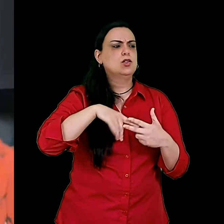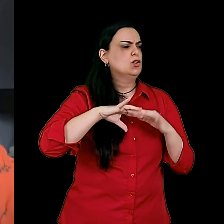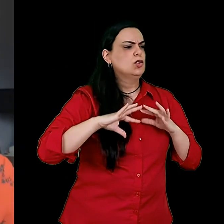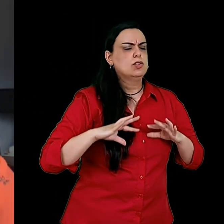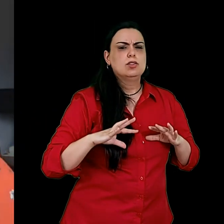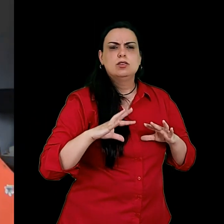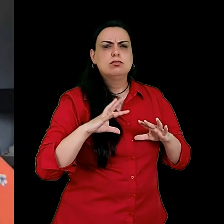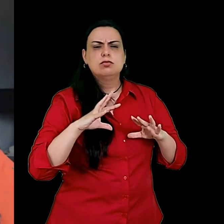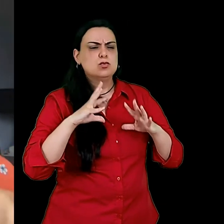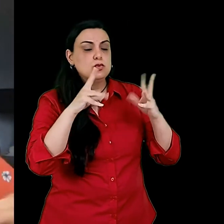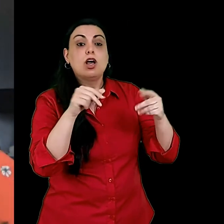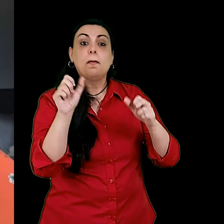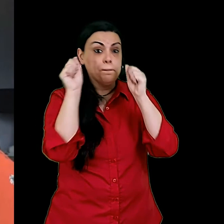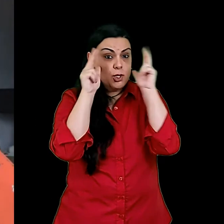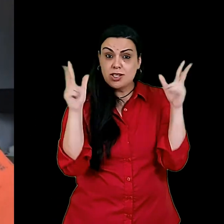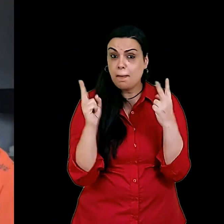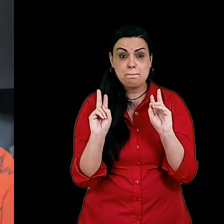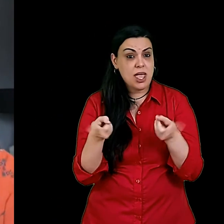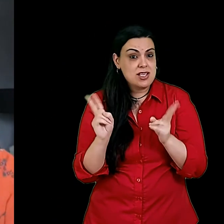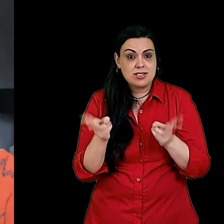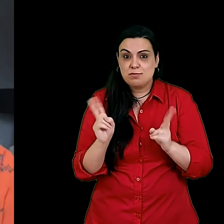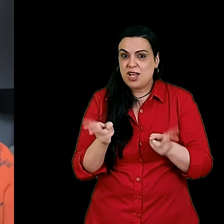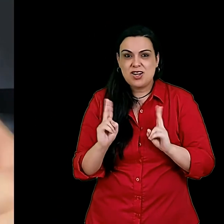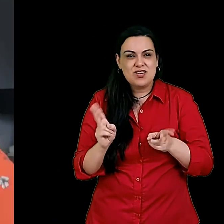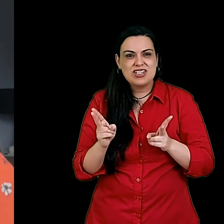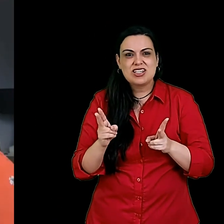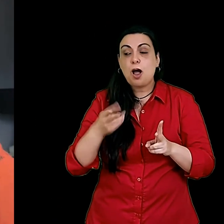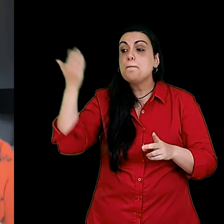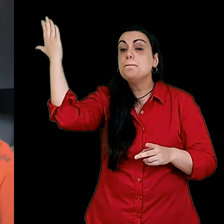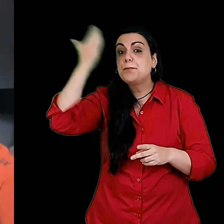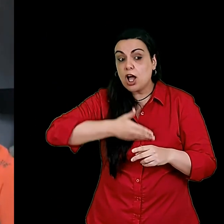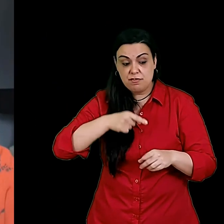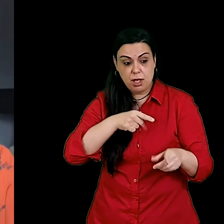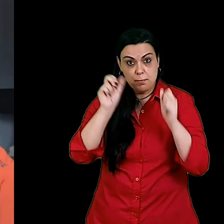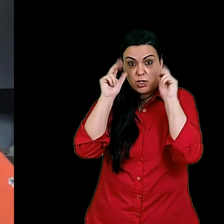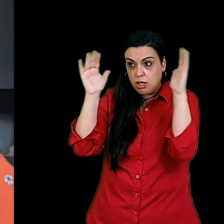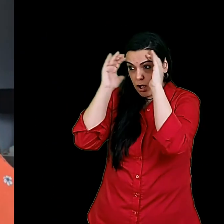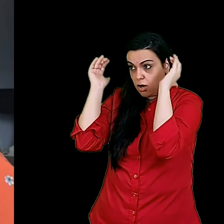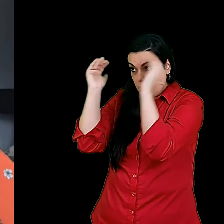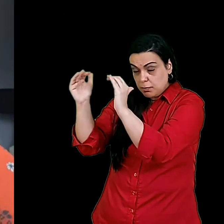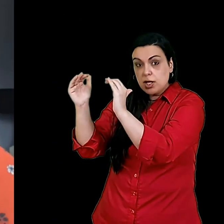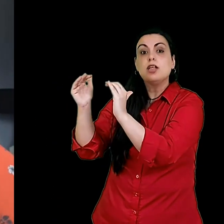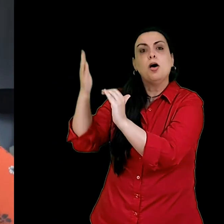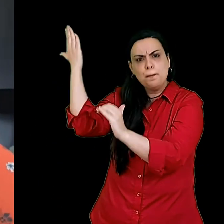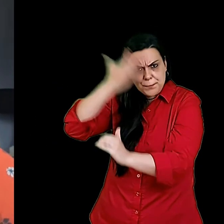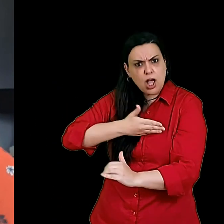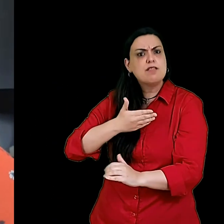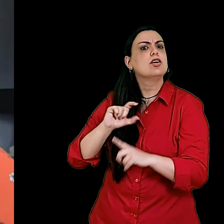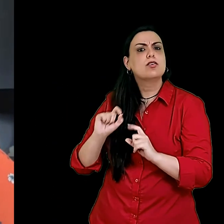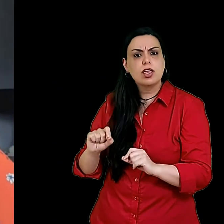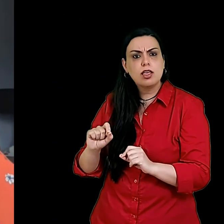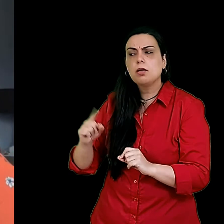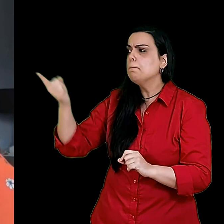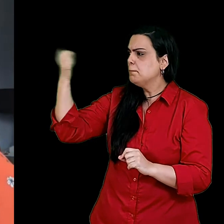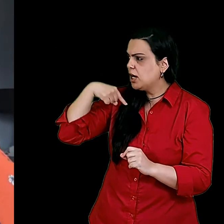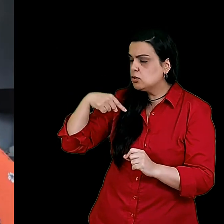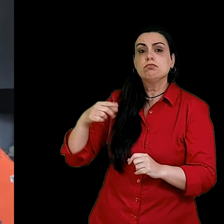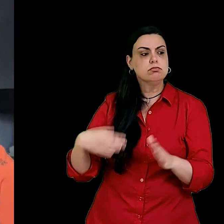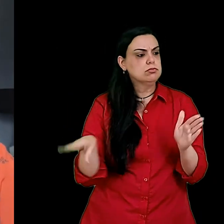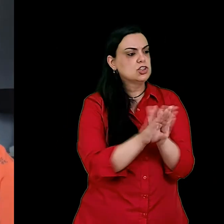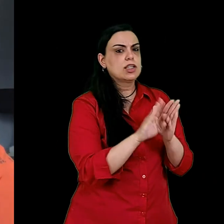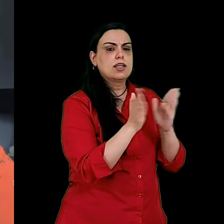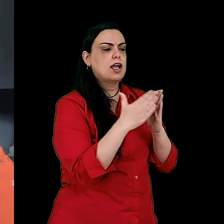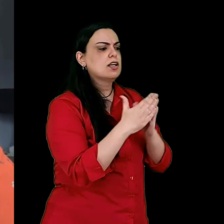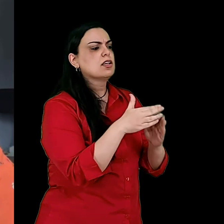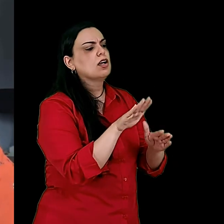Tomou o sobrinho, tomou as almas que Deus tinha dado. Moisés, a mesma coisa. Como prova da obediência ao comando, que ele